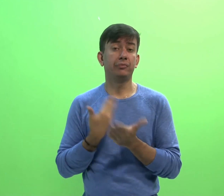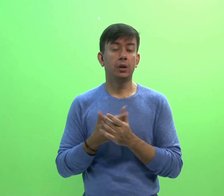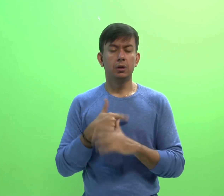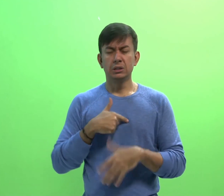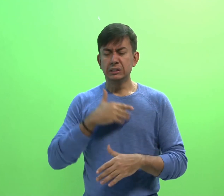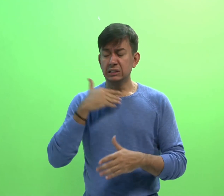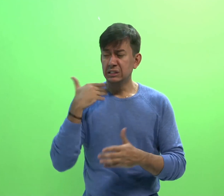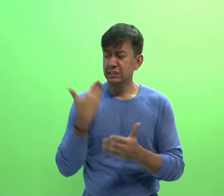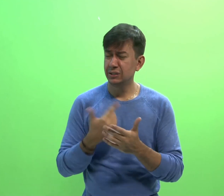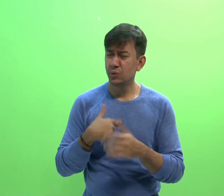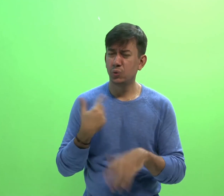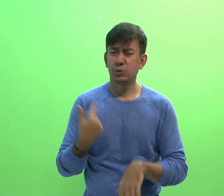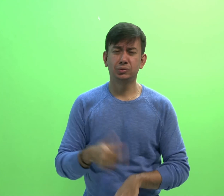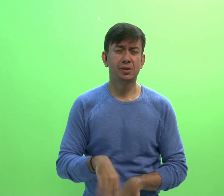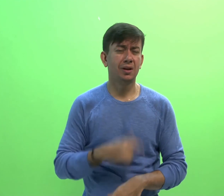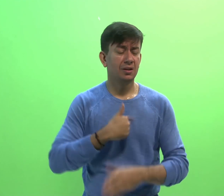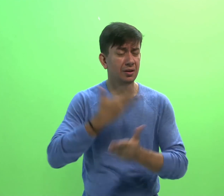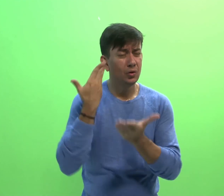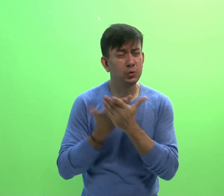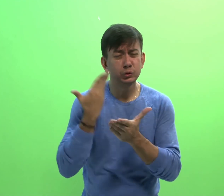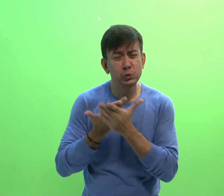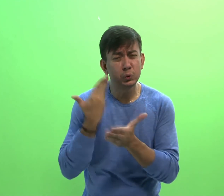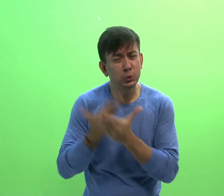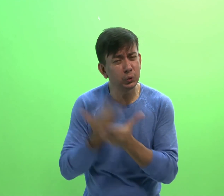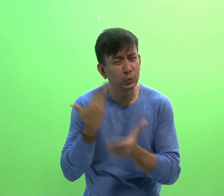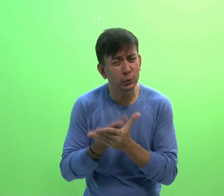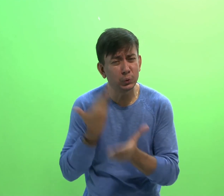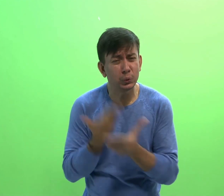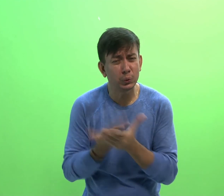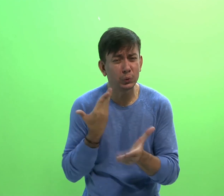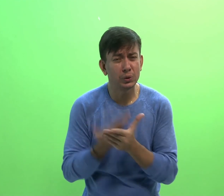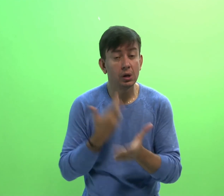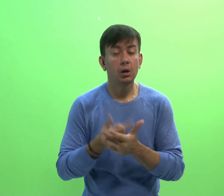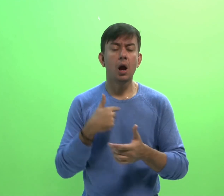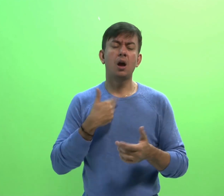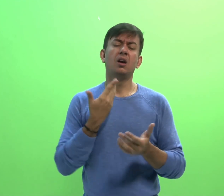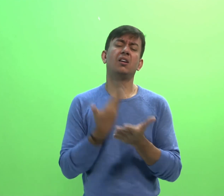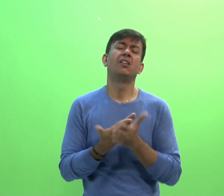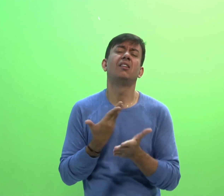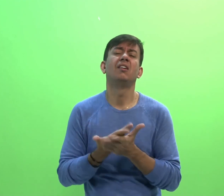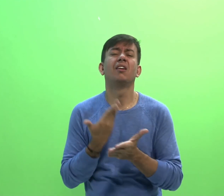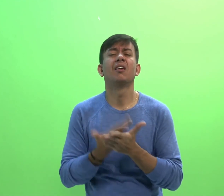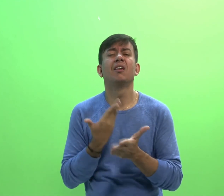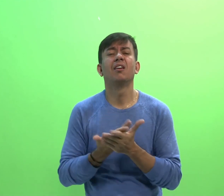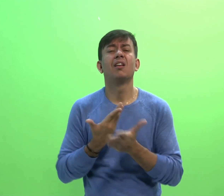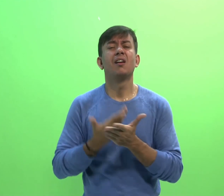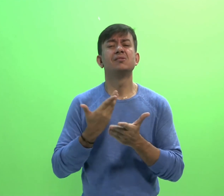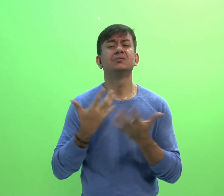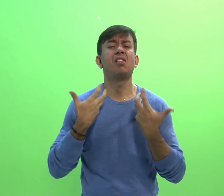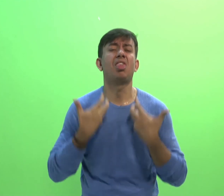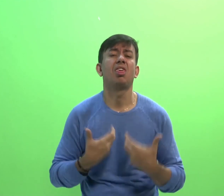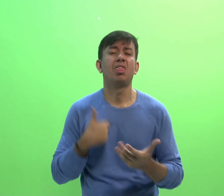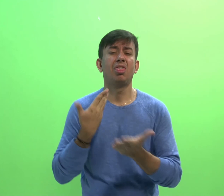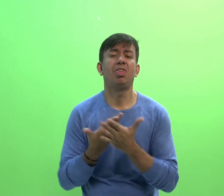Estudar, eu tô com preguiça de estudar. Então faz essa expressão. Eu